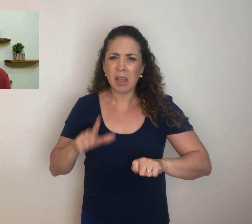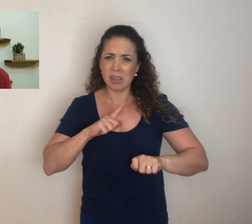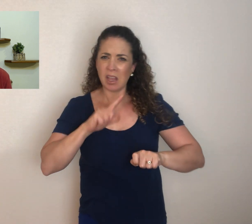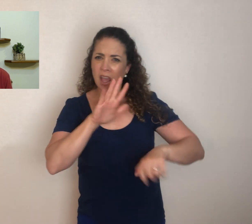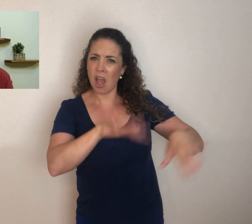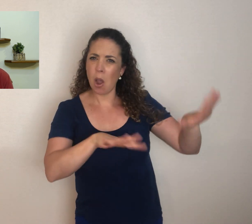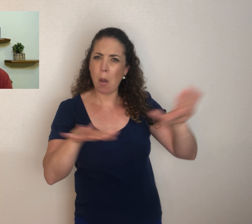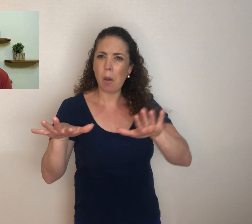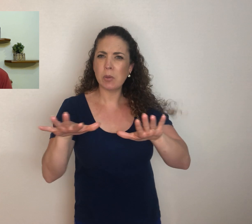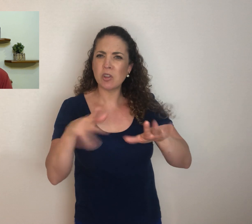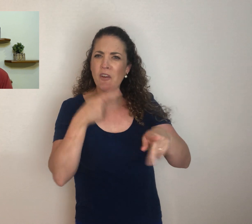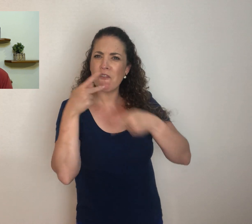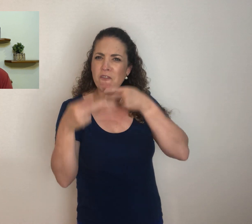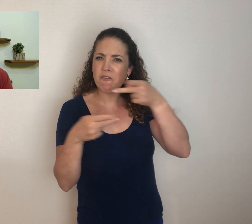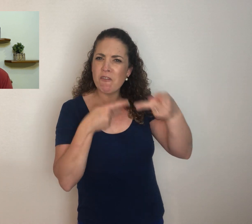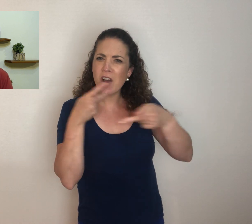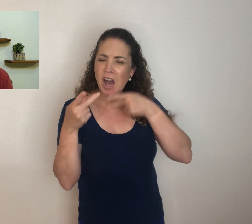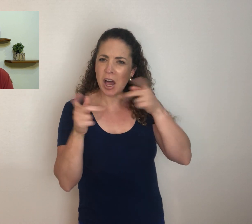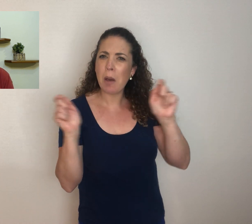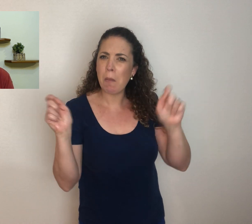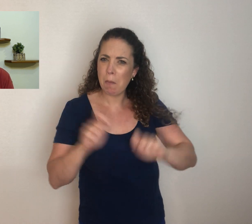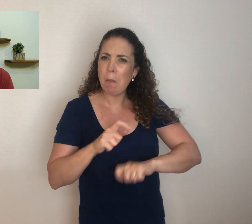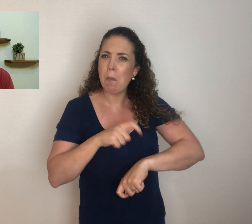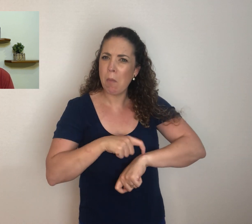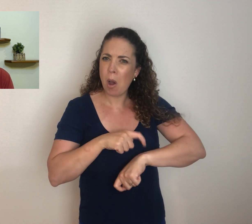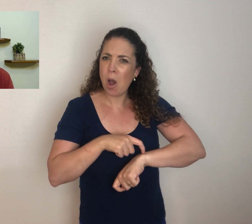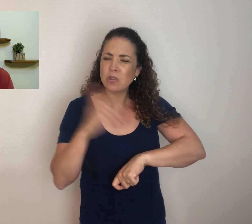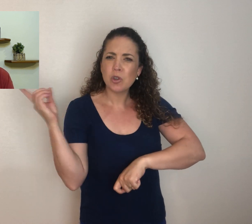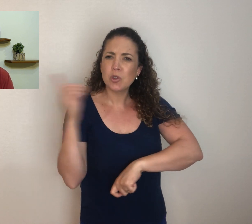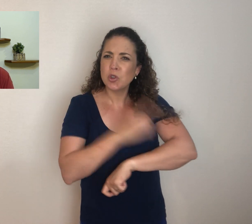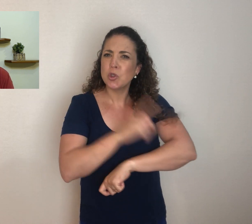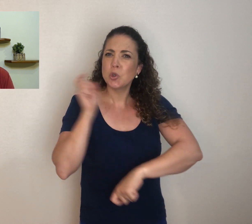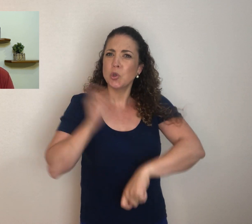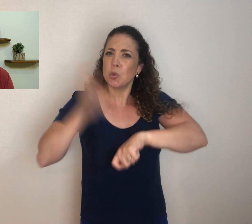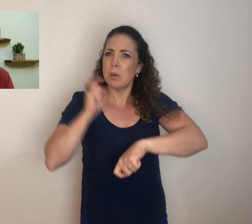a qualquer hora? Olha, irmãos,